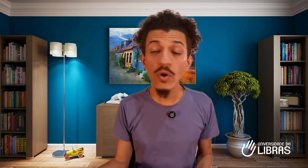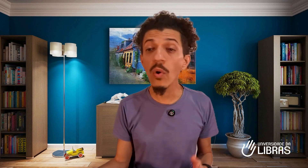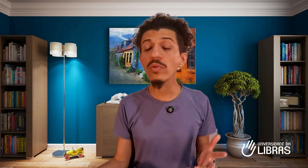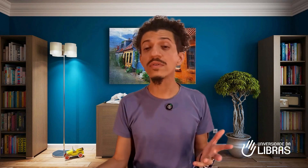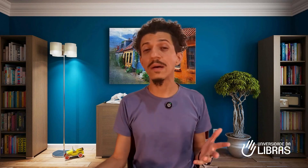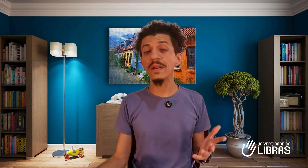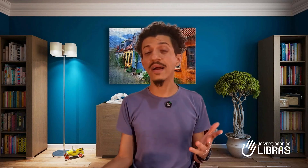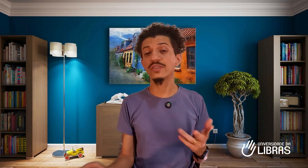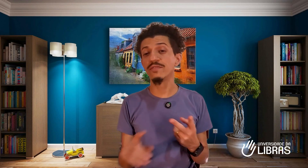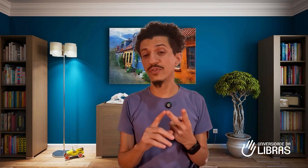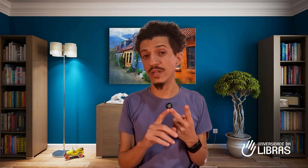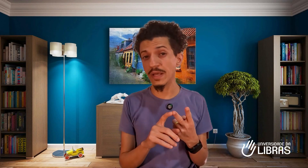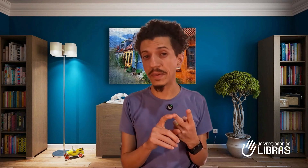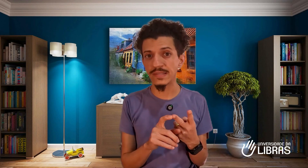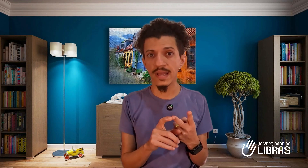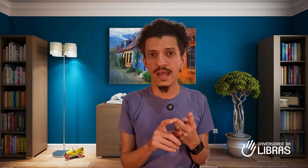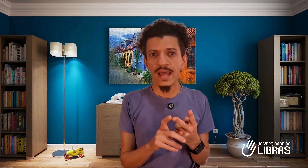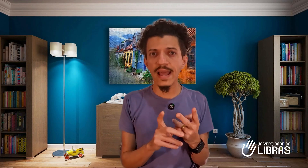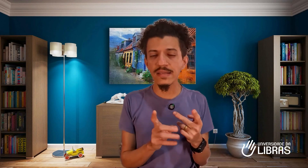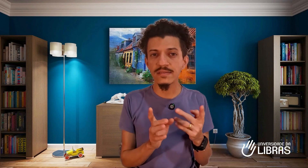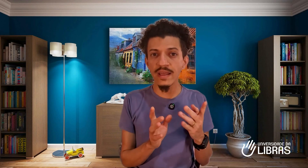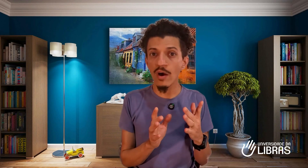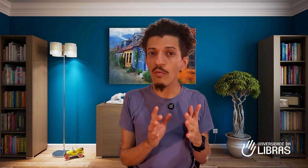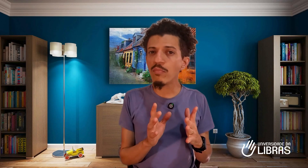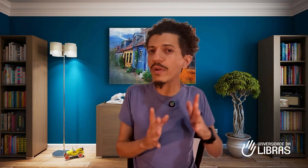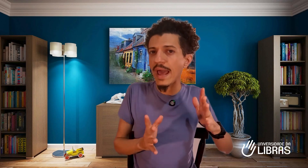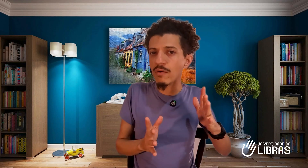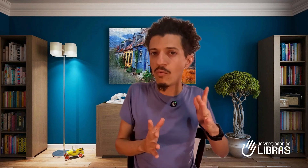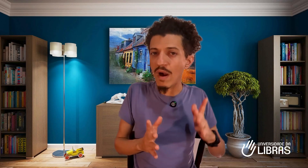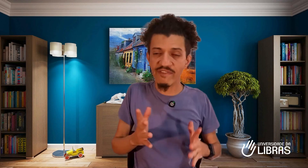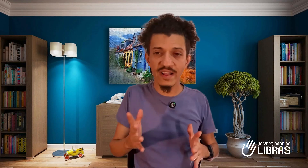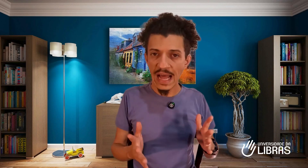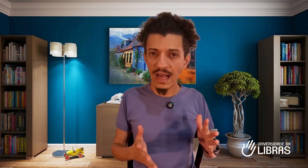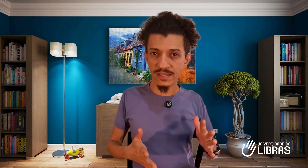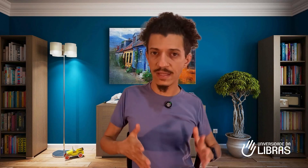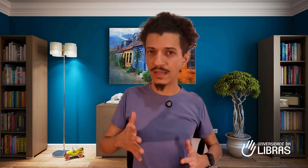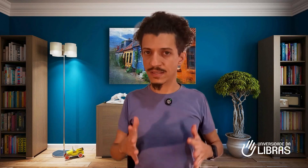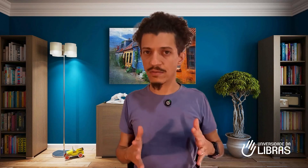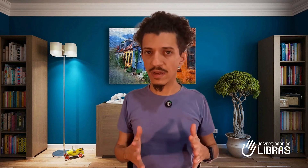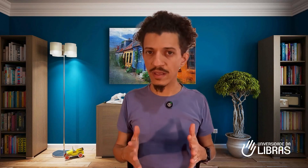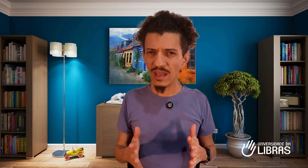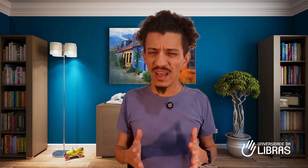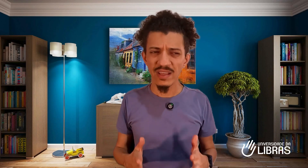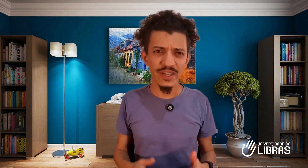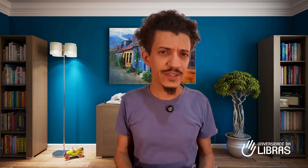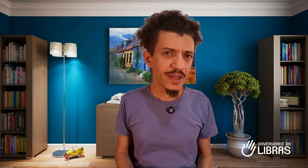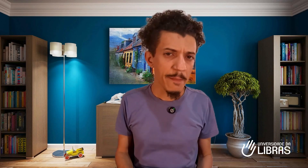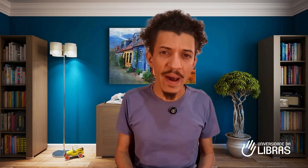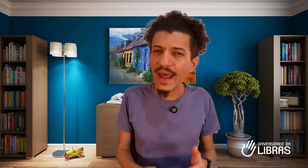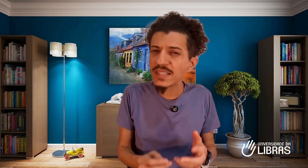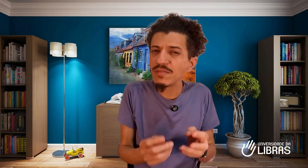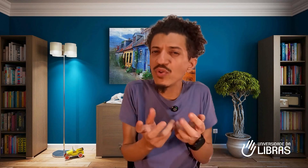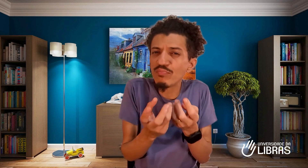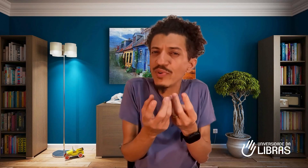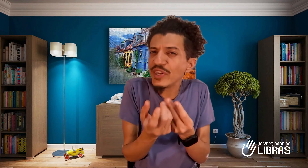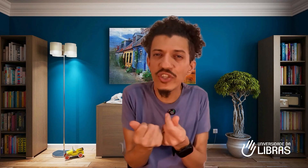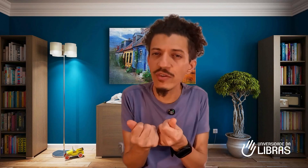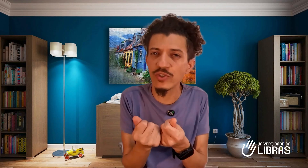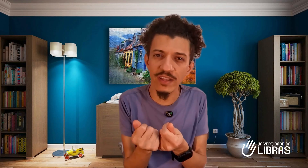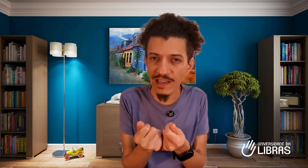outros aplicativos de Libras, eles têm um boneco, um avatar sinalizando ali. Gente, parece muito bonitinho o jeito que eles